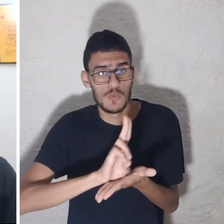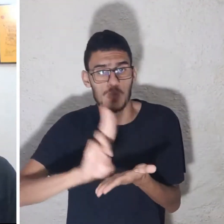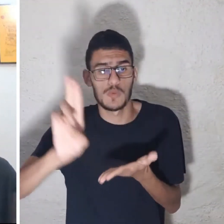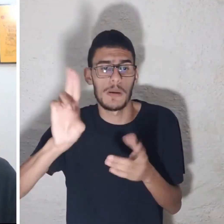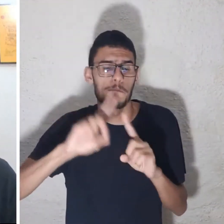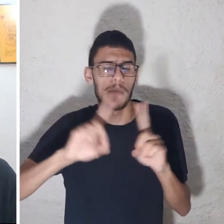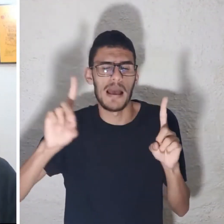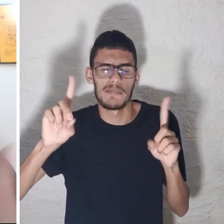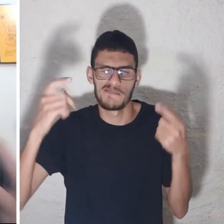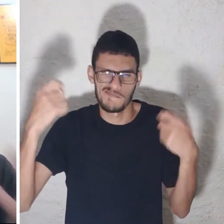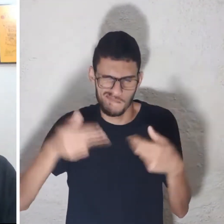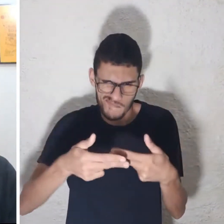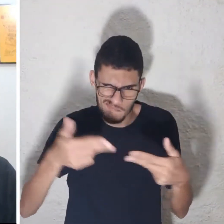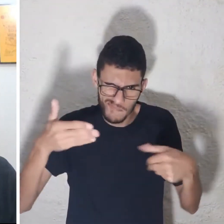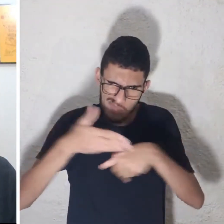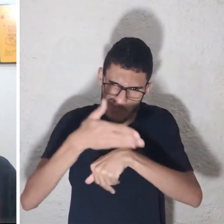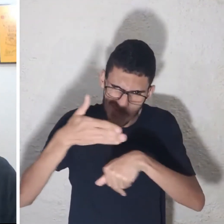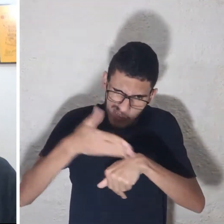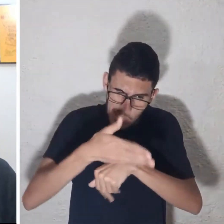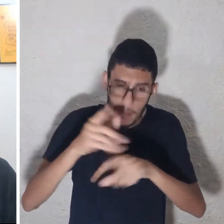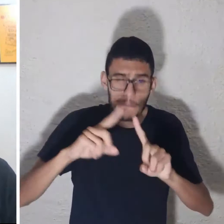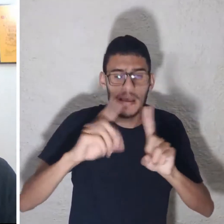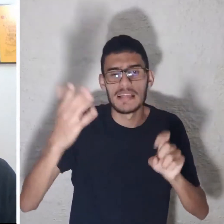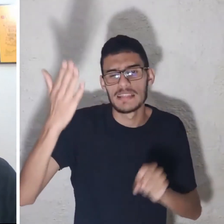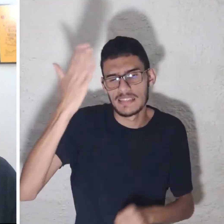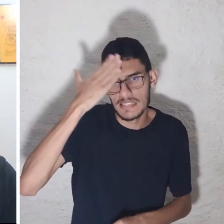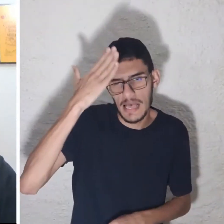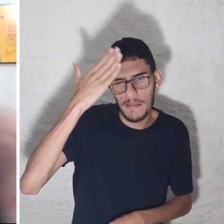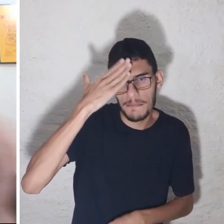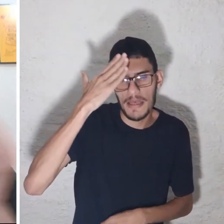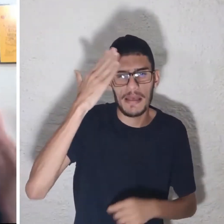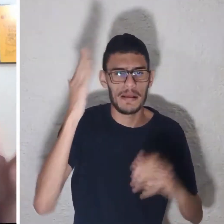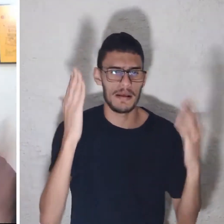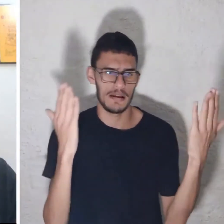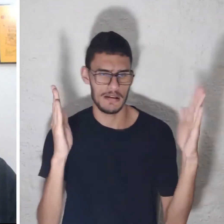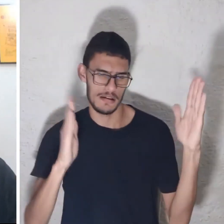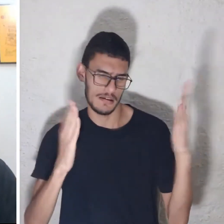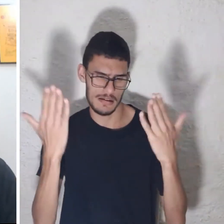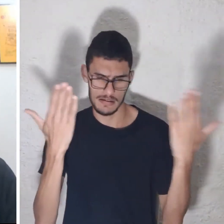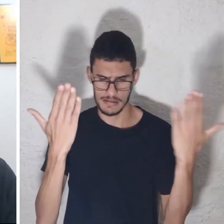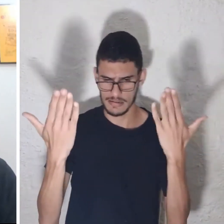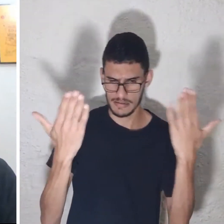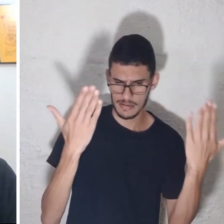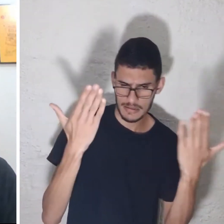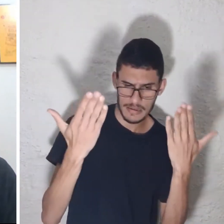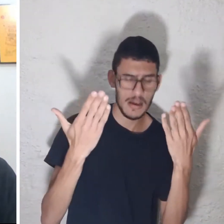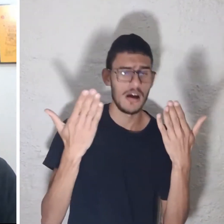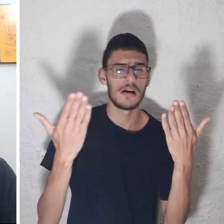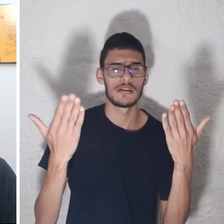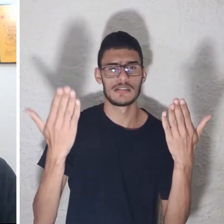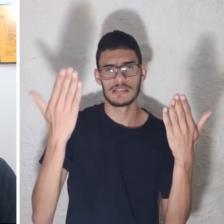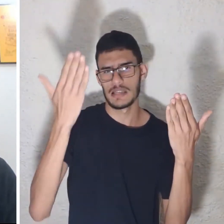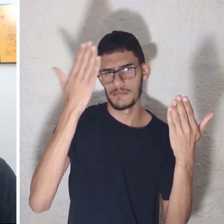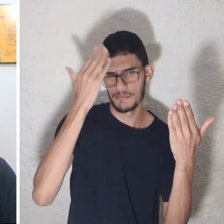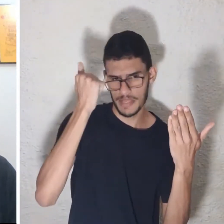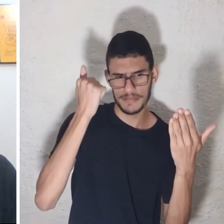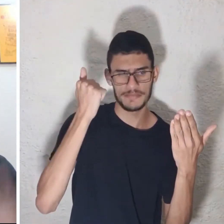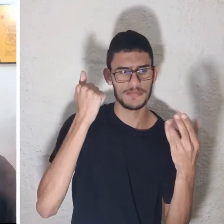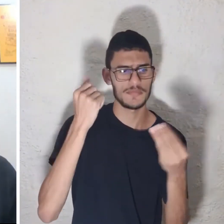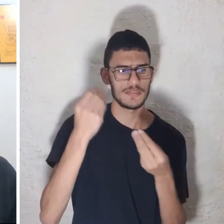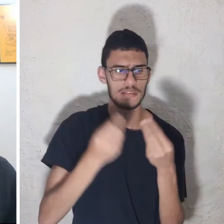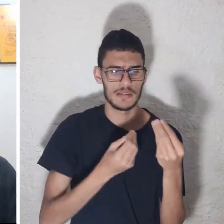uma universidade, não que um príncipe frequentasse universidade, mas só para a gente ter um paralelo, ter uma forma de